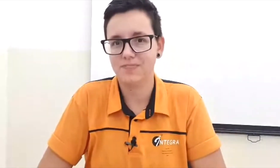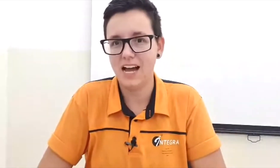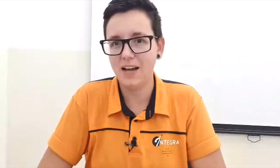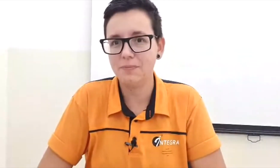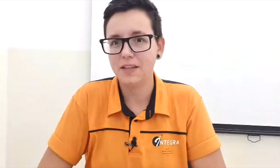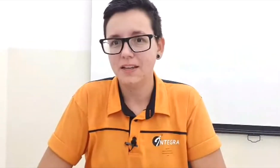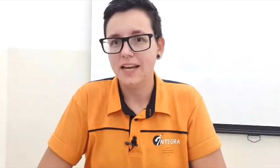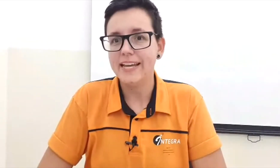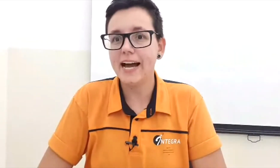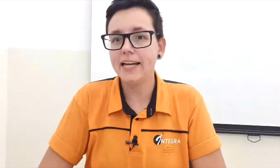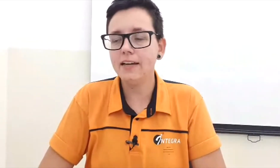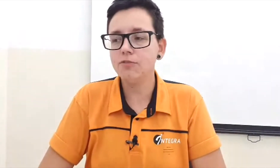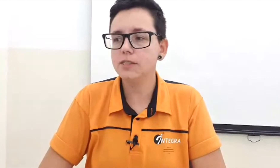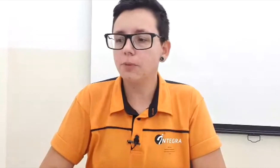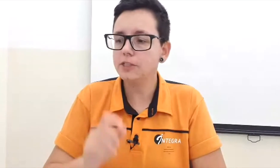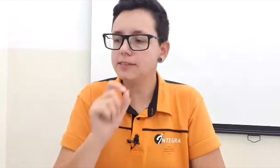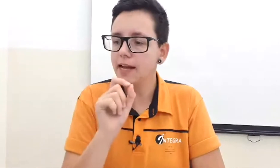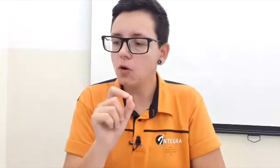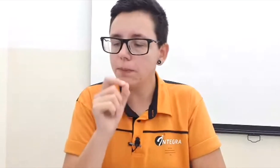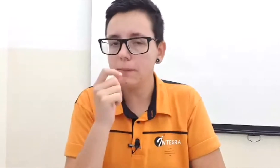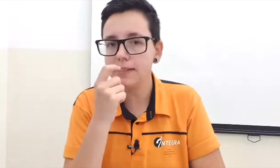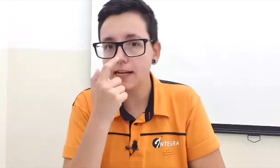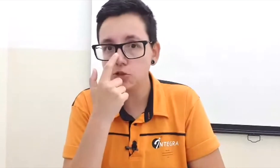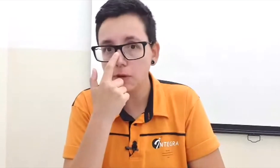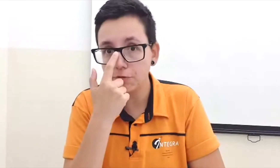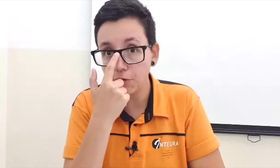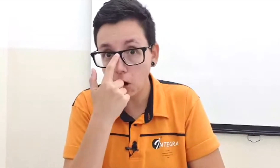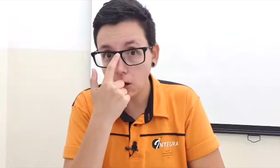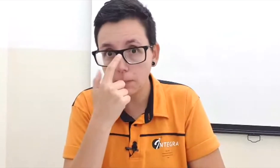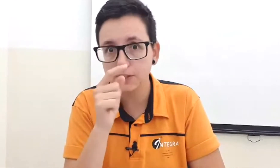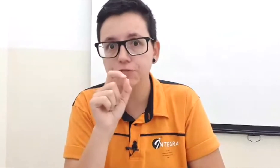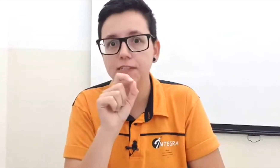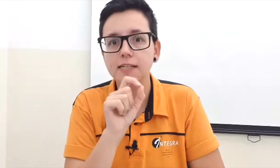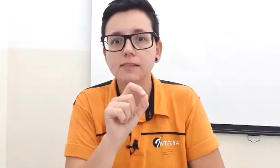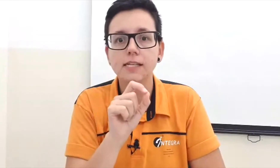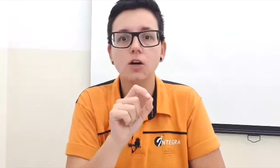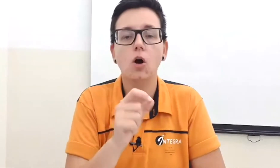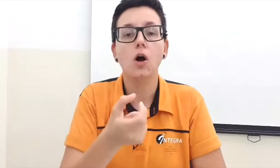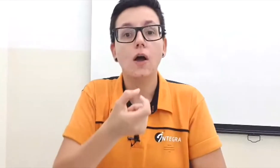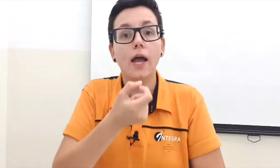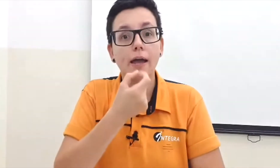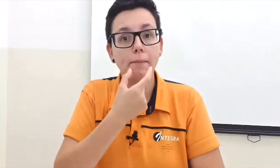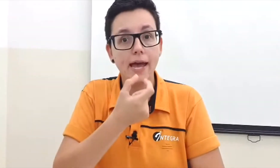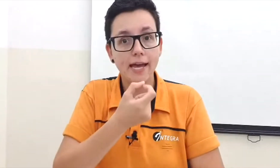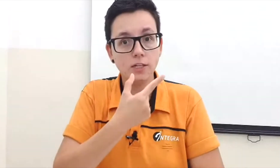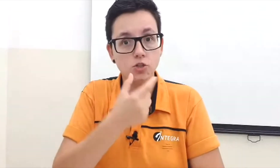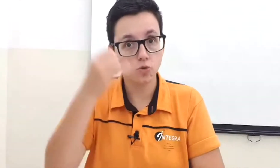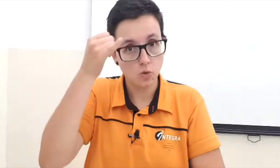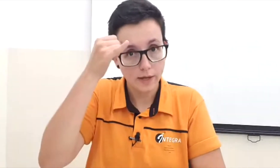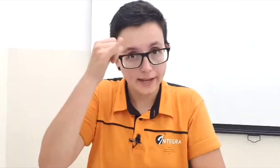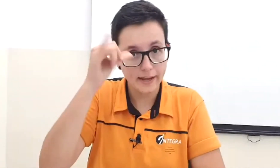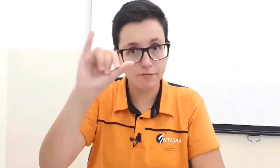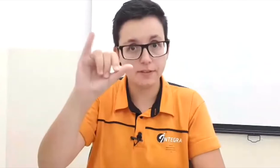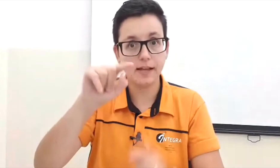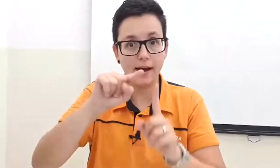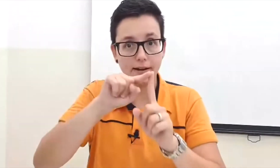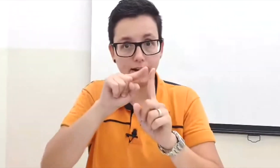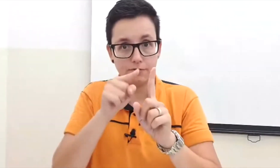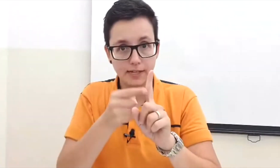tá? E aí você pode até complementar de uma forma de fazer assim, ó, remédio evitar